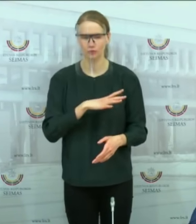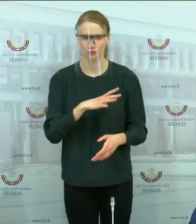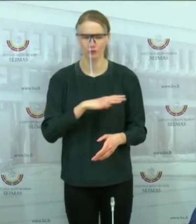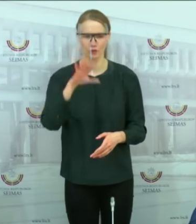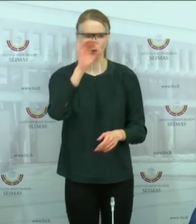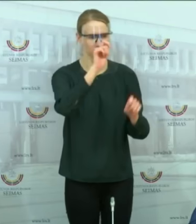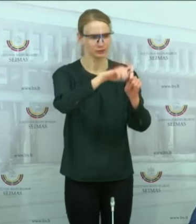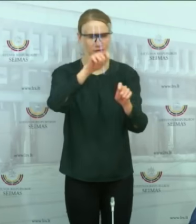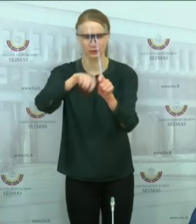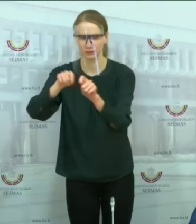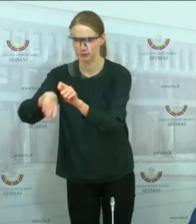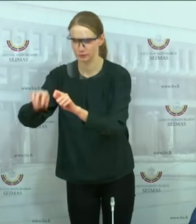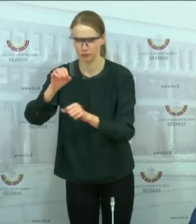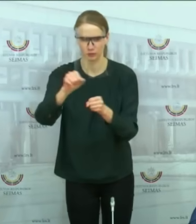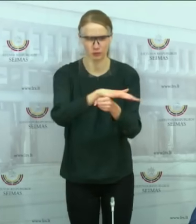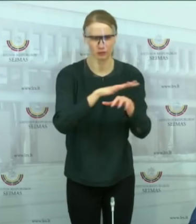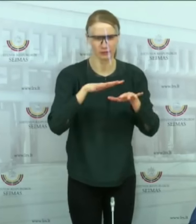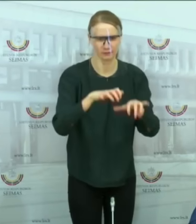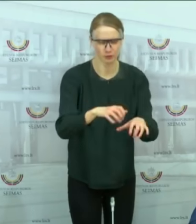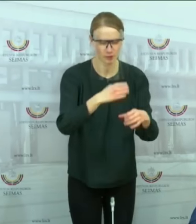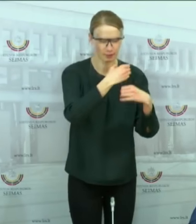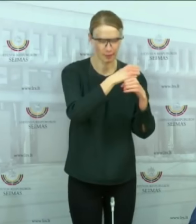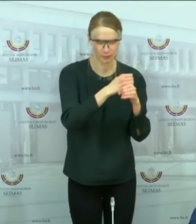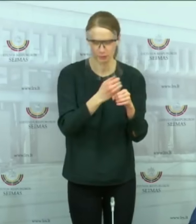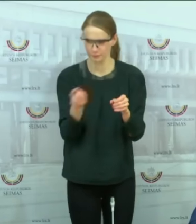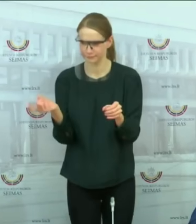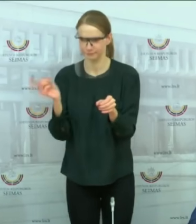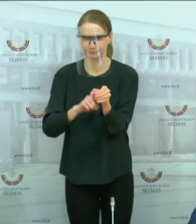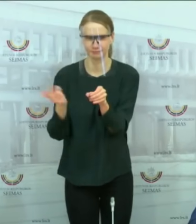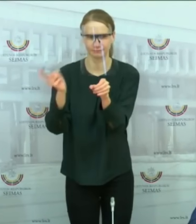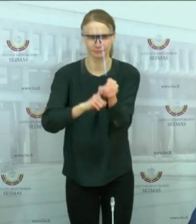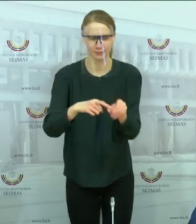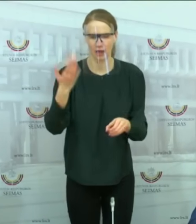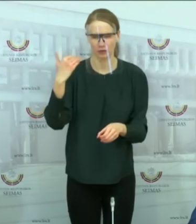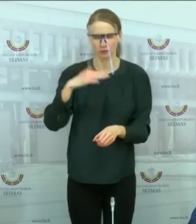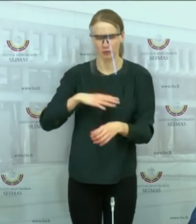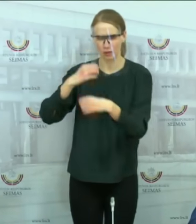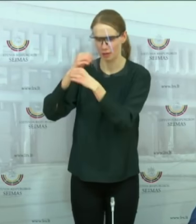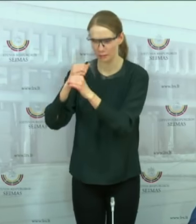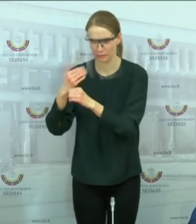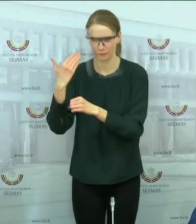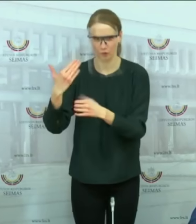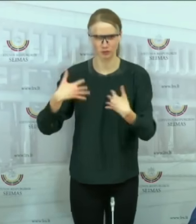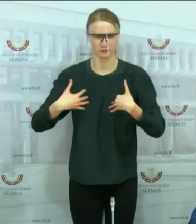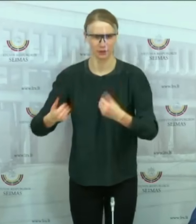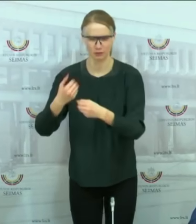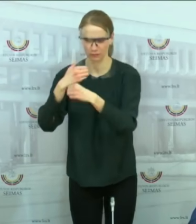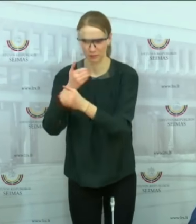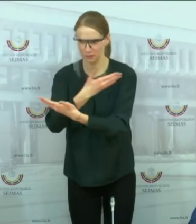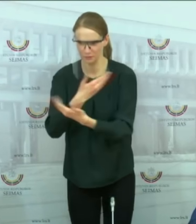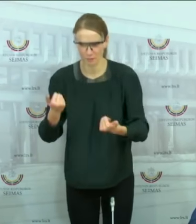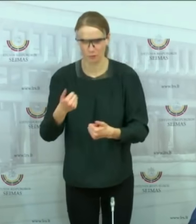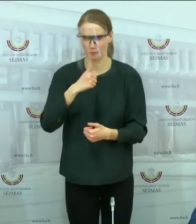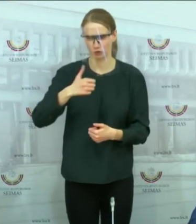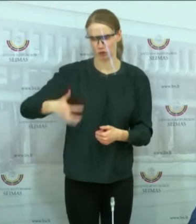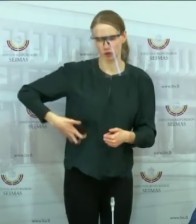apimti, supraskim, kad jungiasi prie tų tyrimų laboratorijos, kurios, na, nebuvo tradiciškai iš viso net sveikatos laboratorijos,